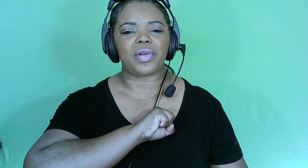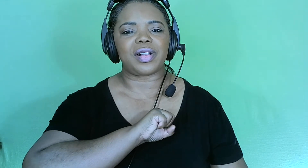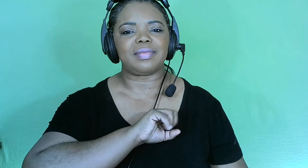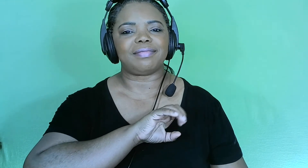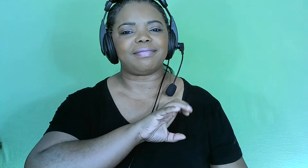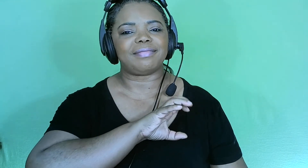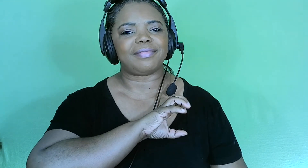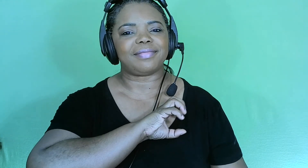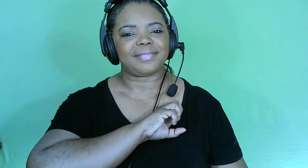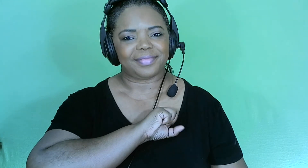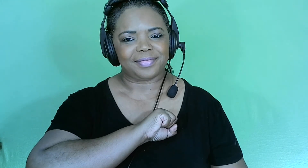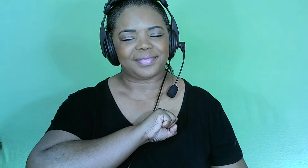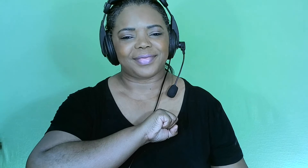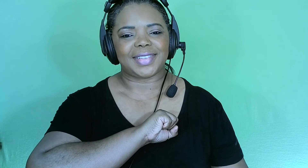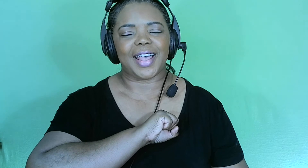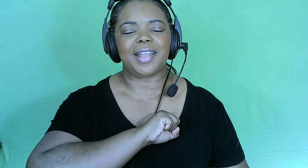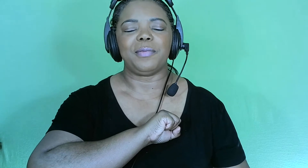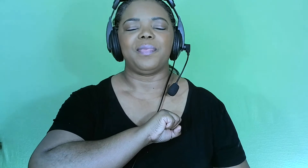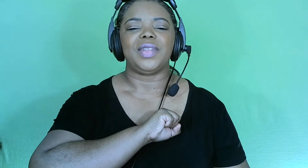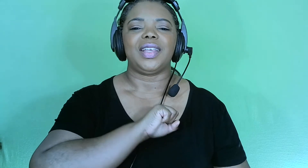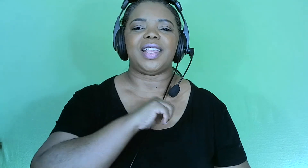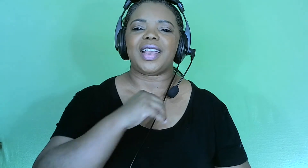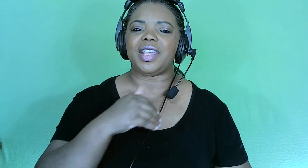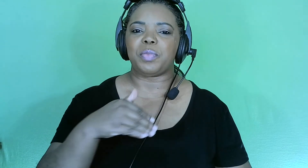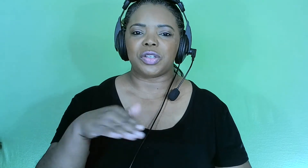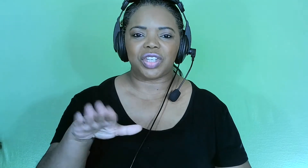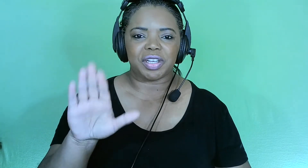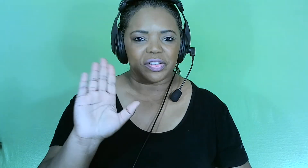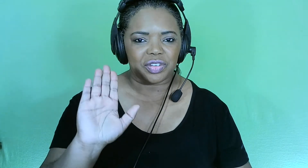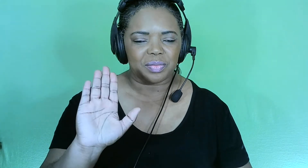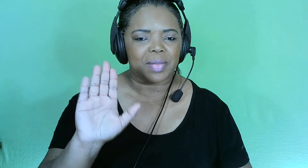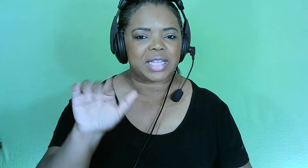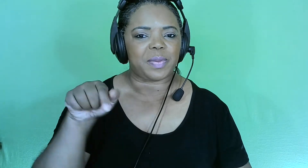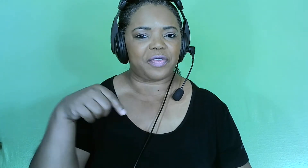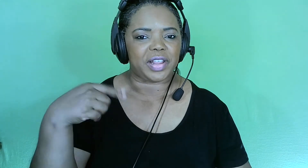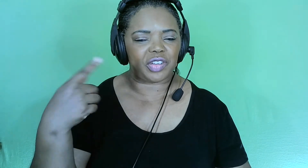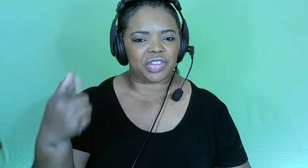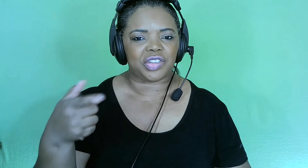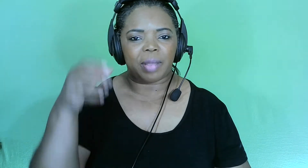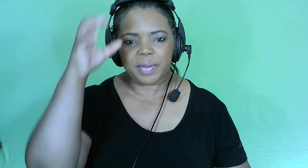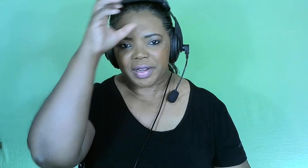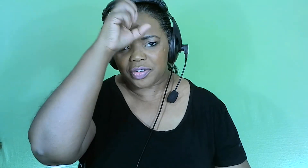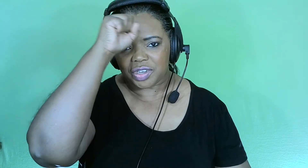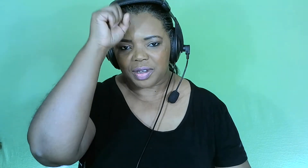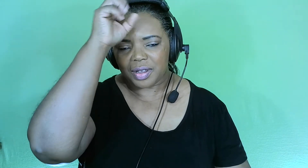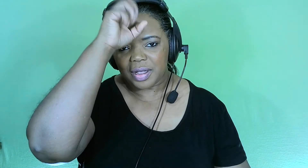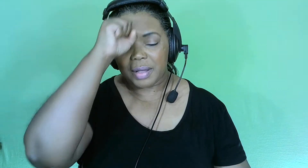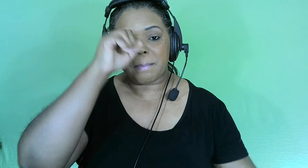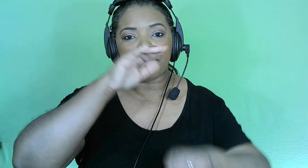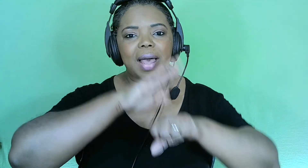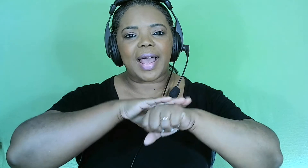amor, tá? E aí por diante. Mais pra frente a gente aprende